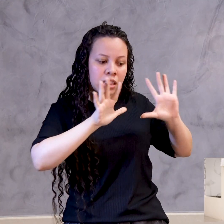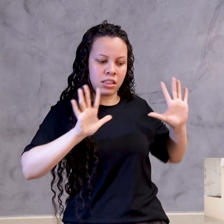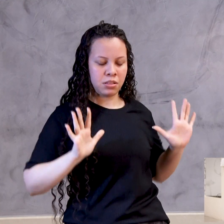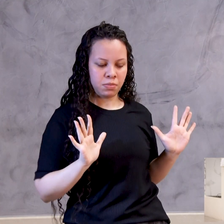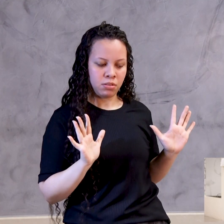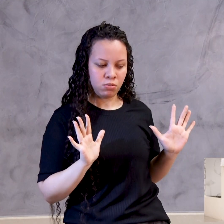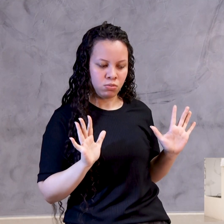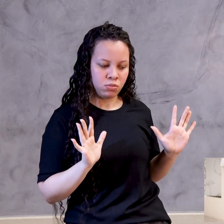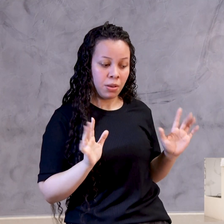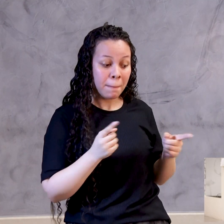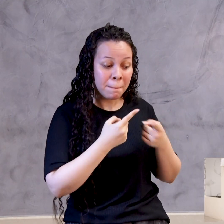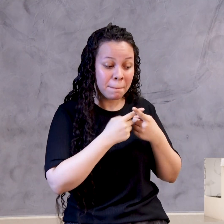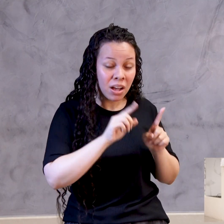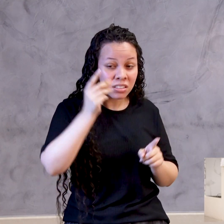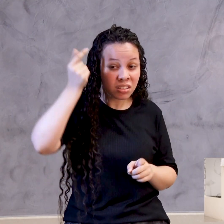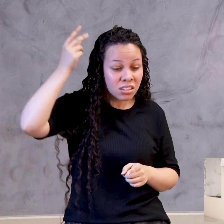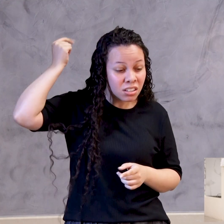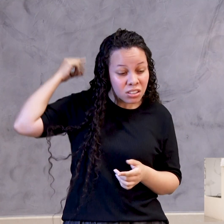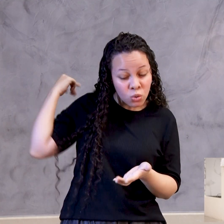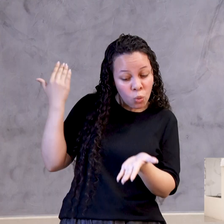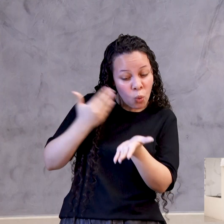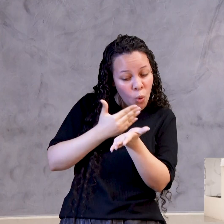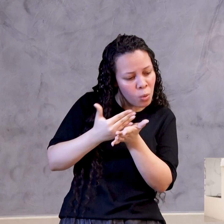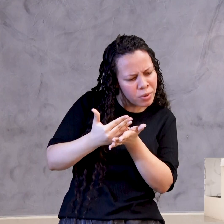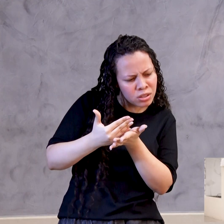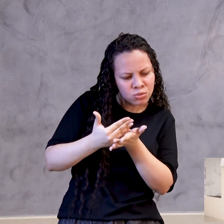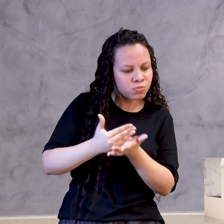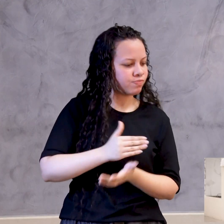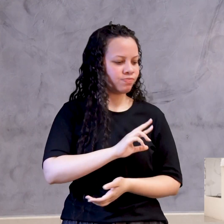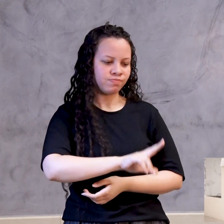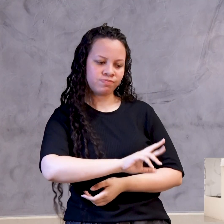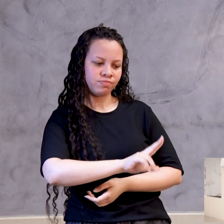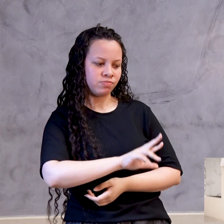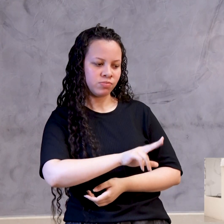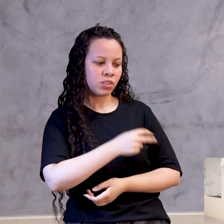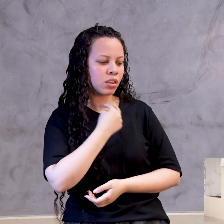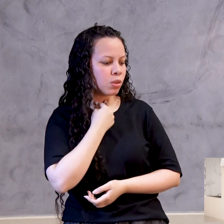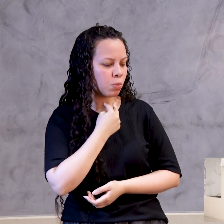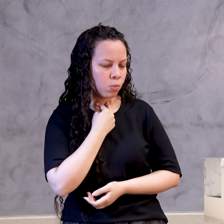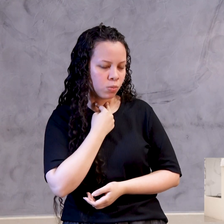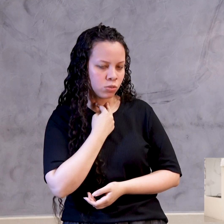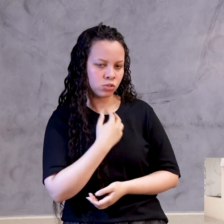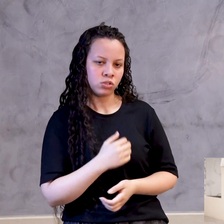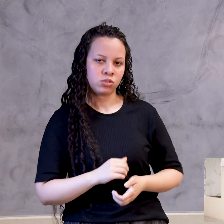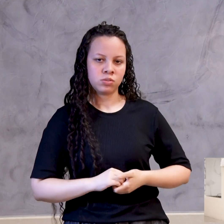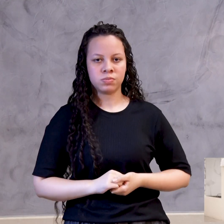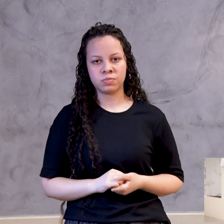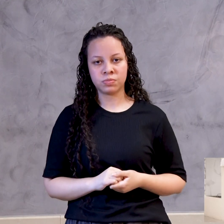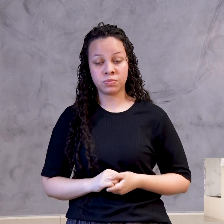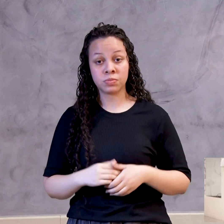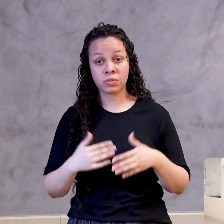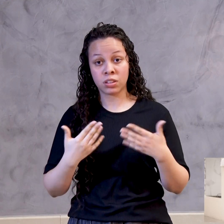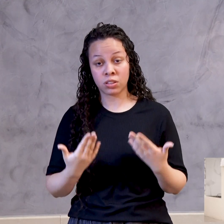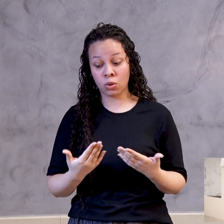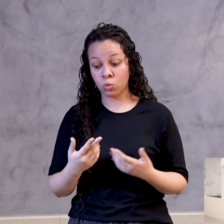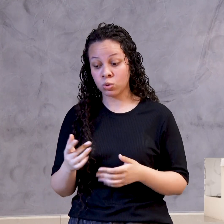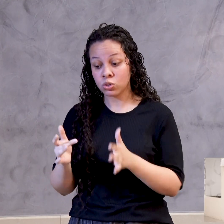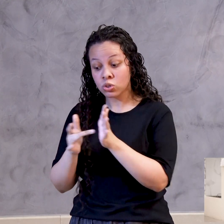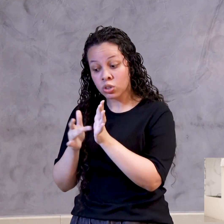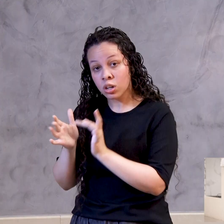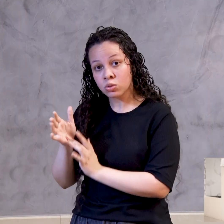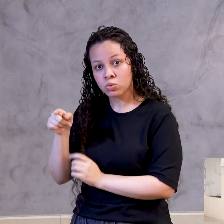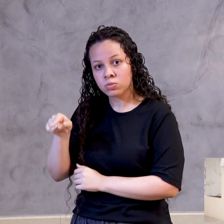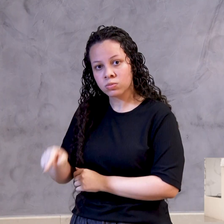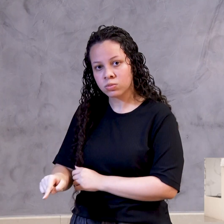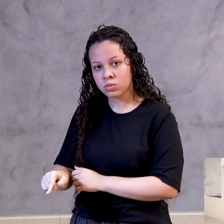divórcio. Mas no princípio, não era assim. Entende? Então ali estava Jesus